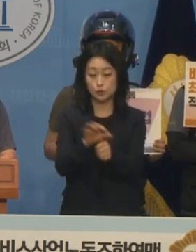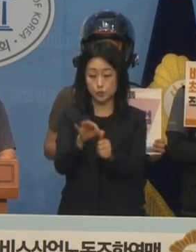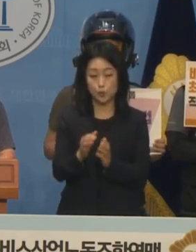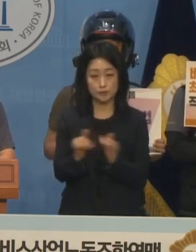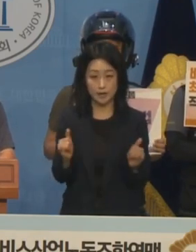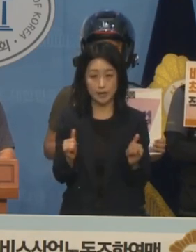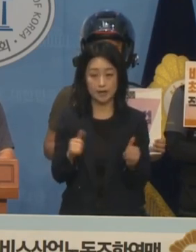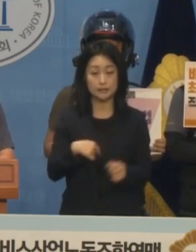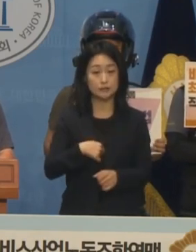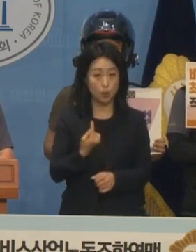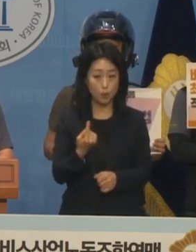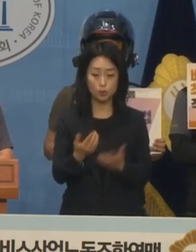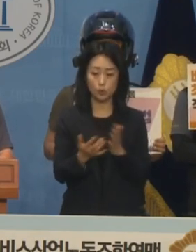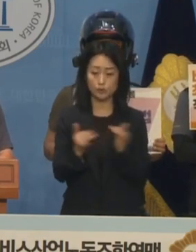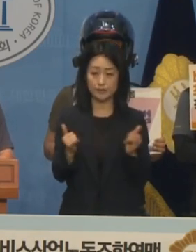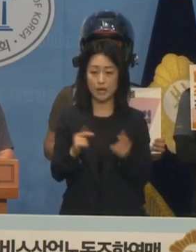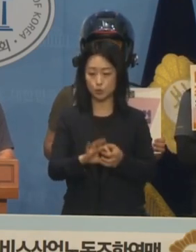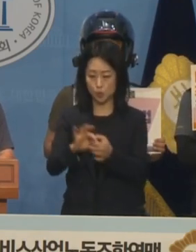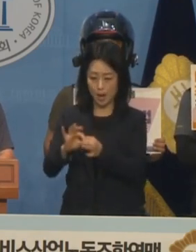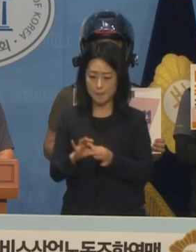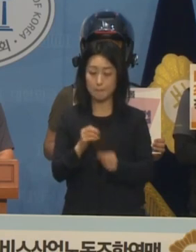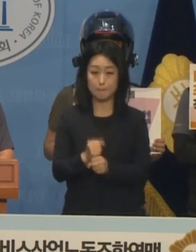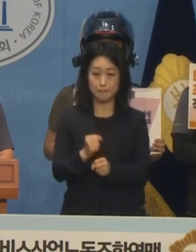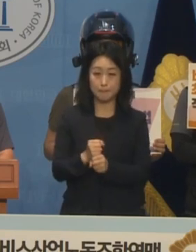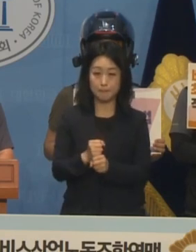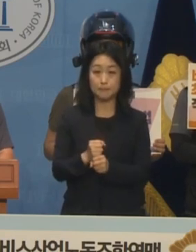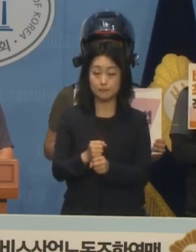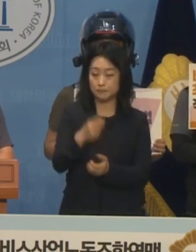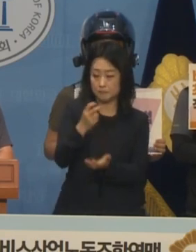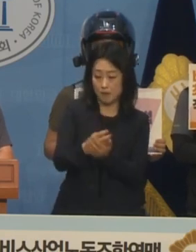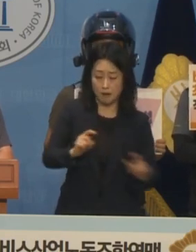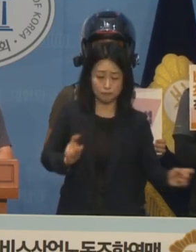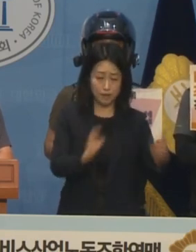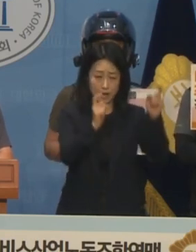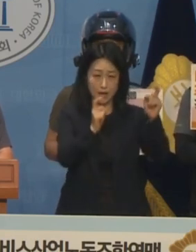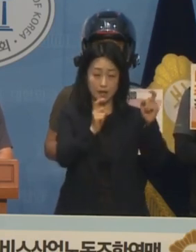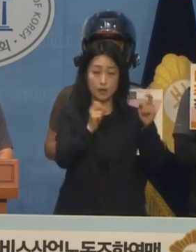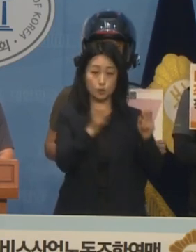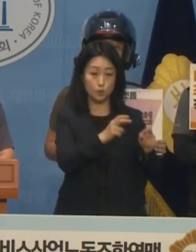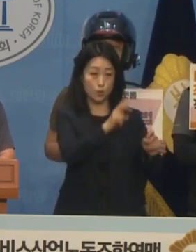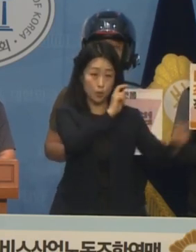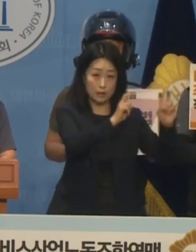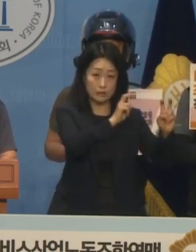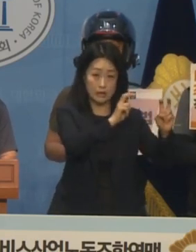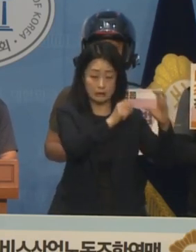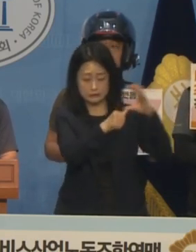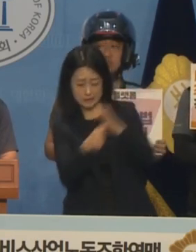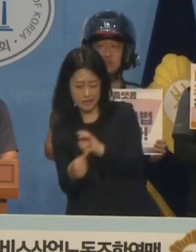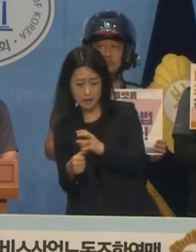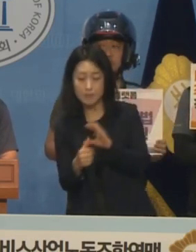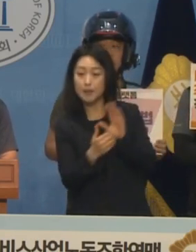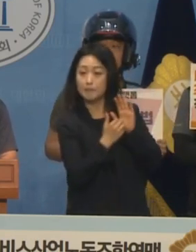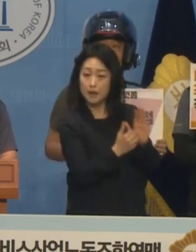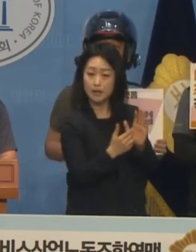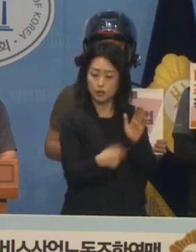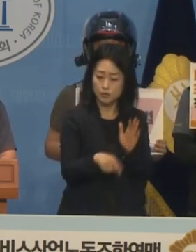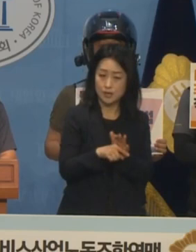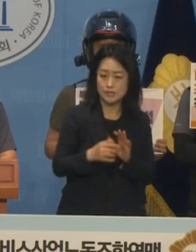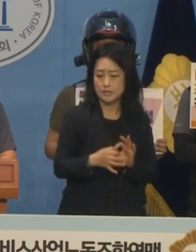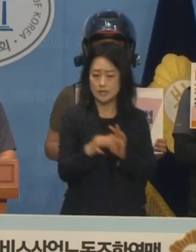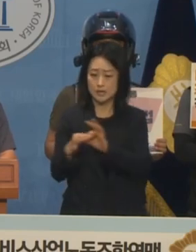이야기합니다. 특수고용 노동자들의 교섭은 반쪽짜리일 뿐입니다. 가장 중요한 임금도 논의하지 못하는 교섭이 도대체